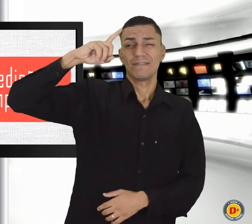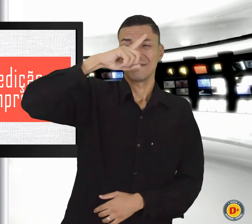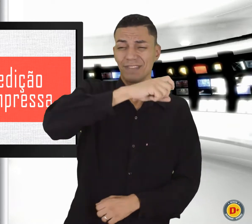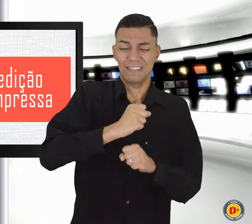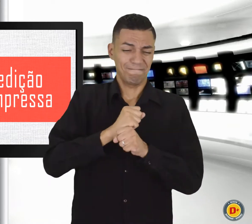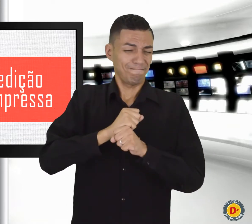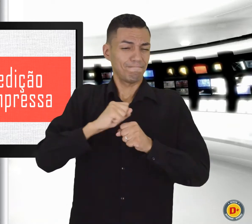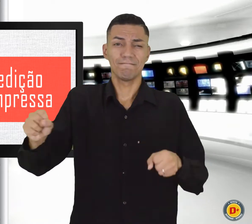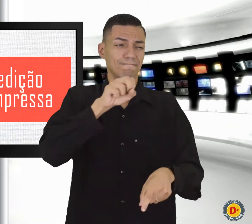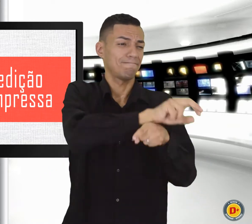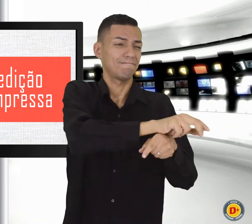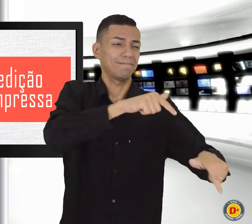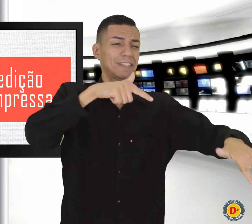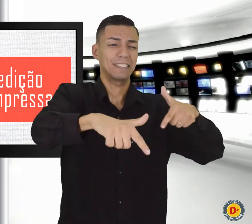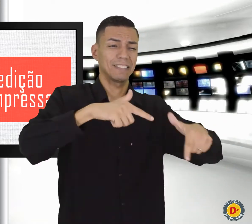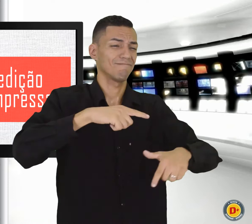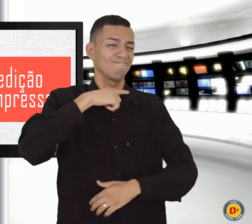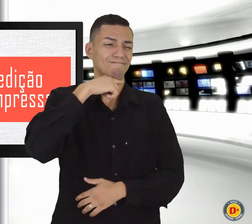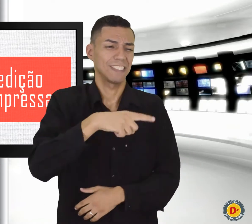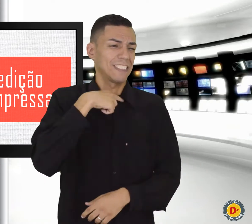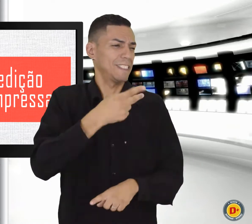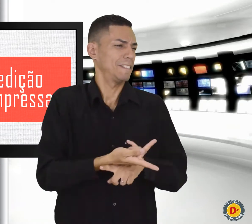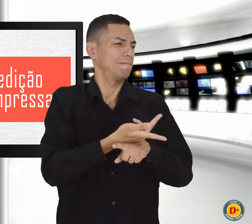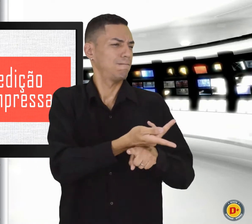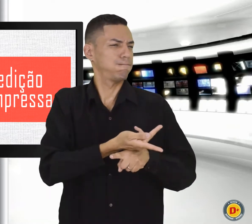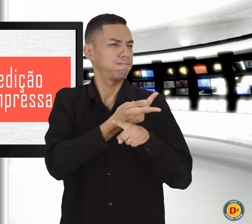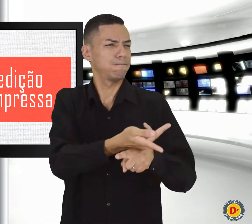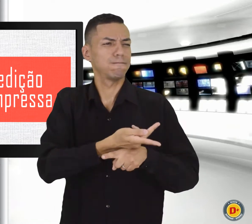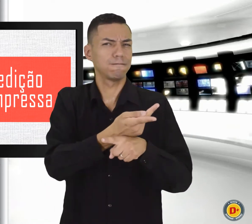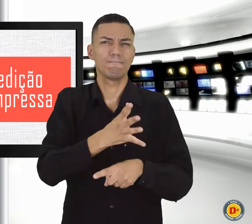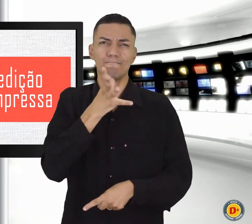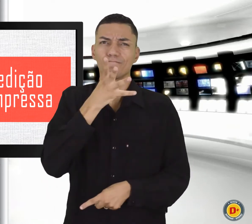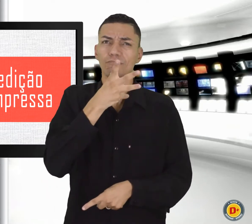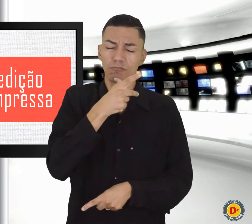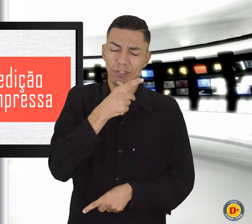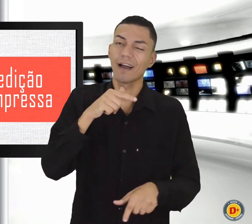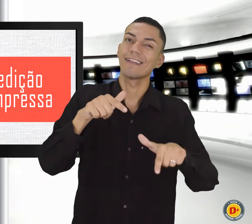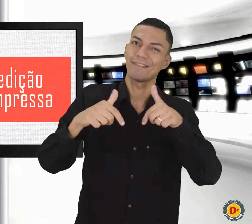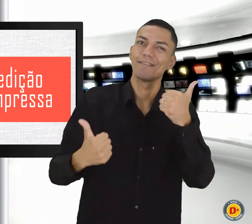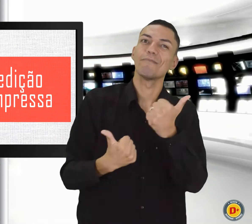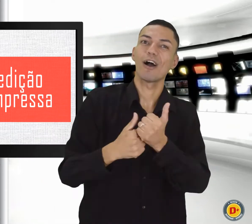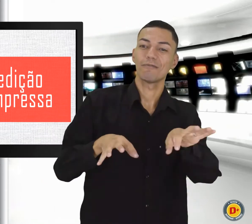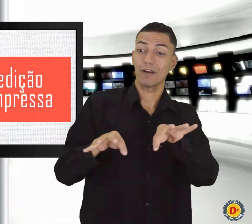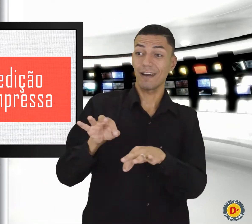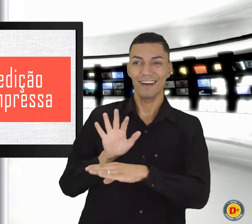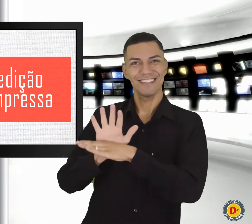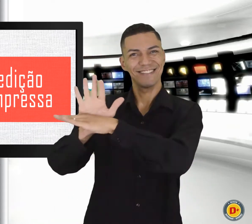apresentam impossibilidade ou grande dificuldade para serem contratadas. De modo geral, as